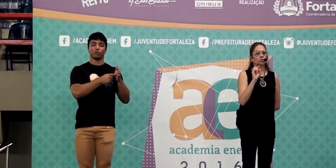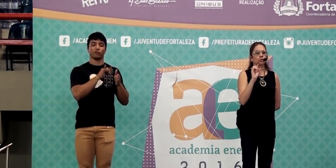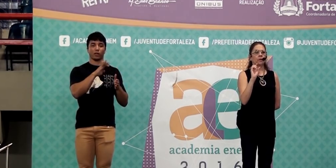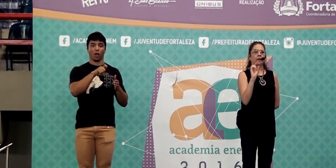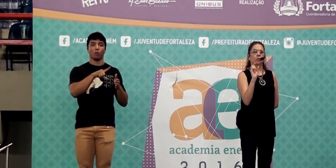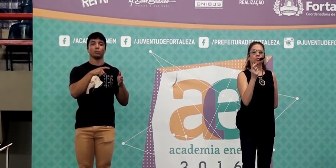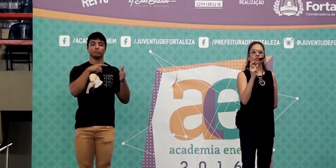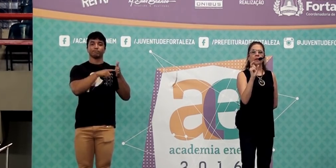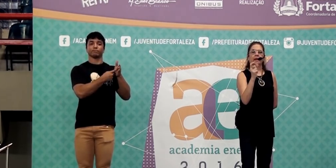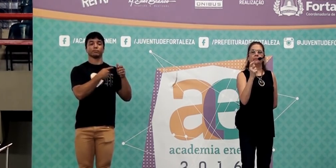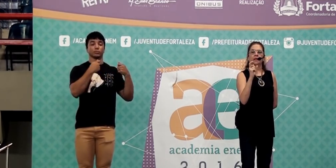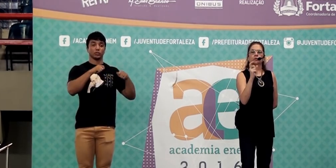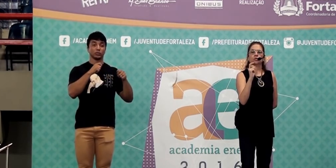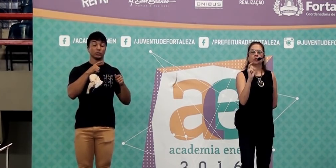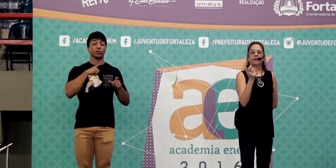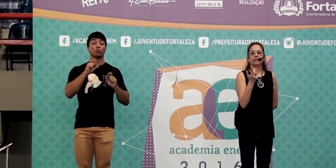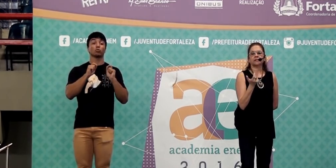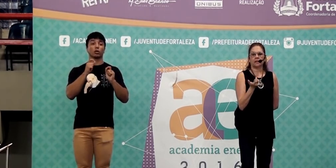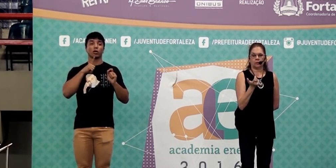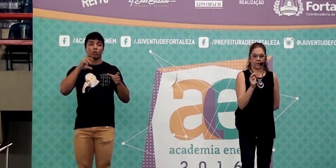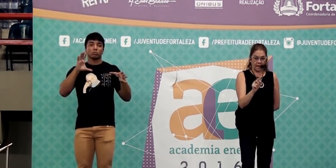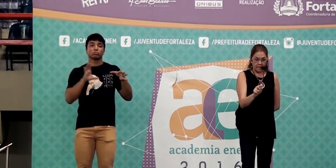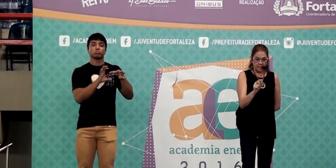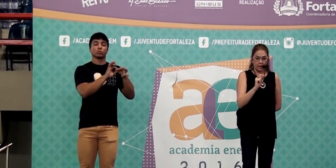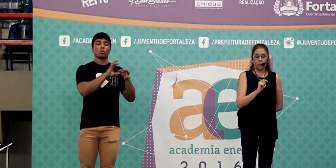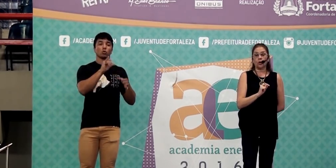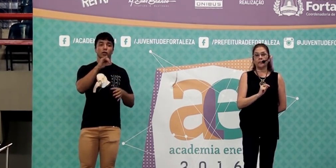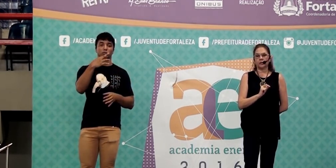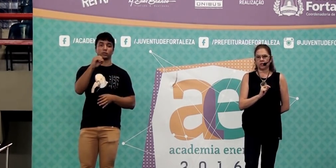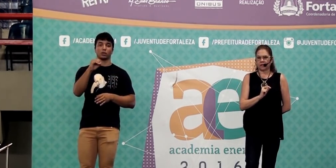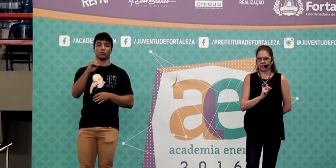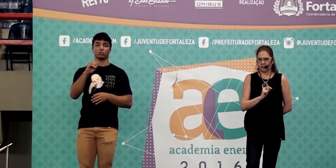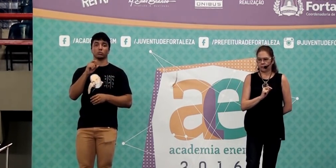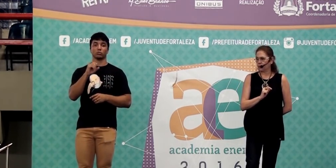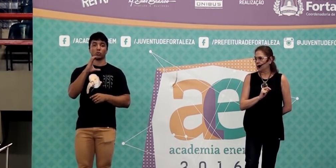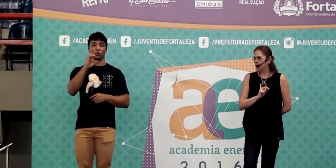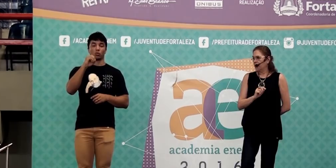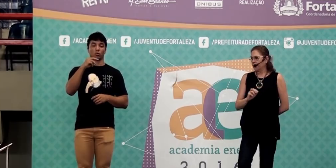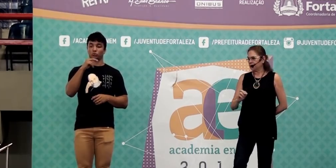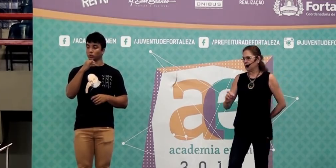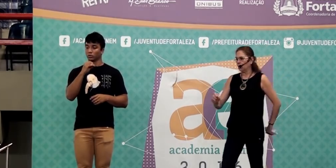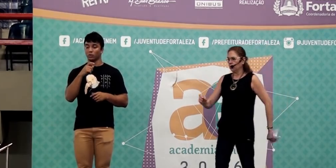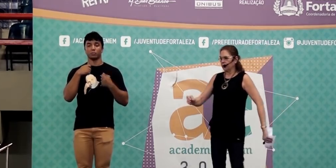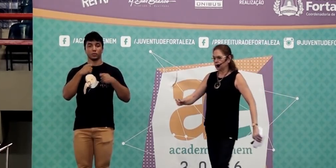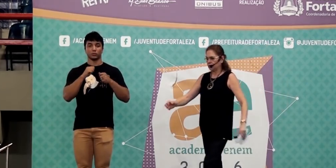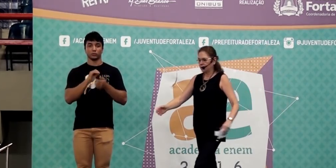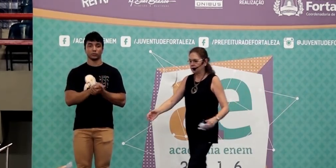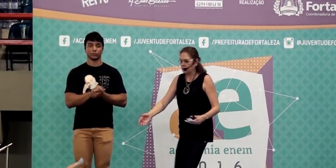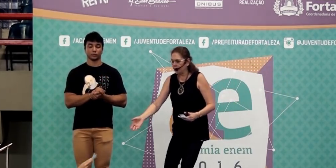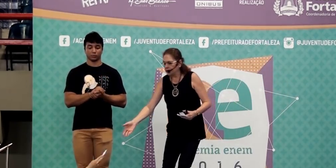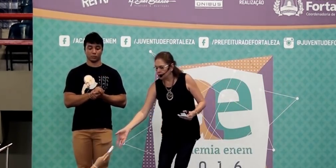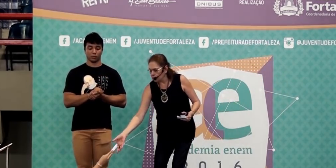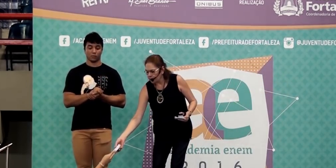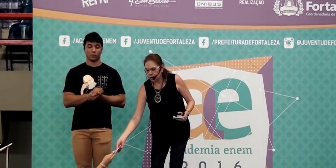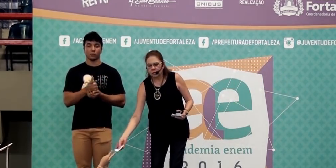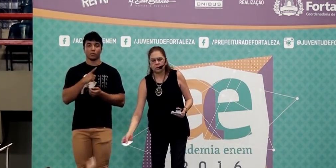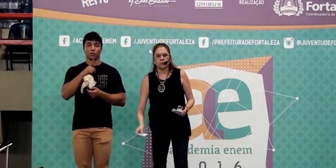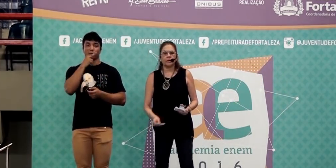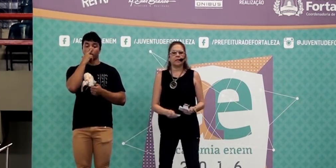o ponto, eu uso um elemento de conexão, que aí é o como ilustração. Esse como ilustração,